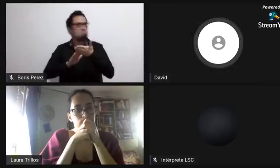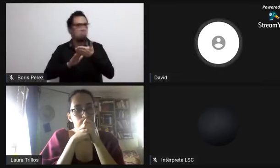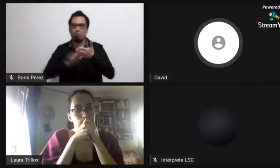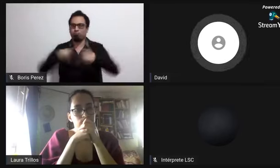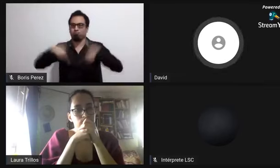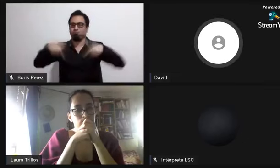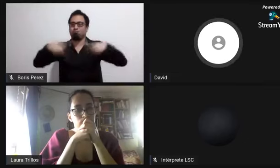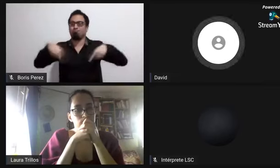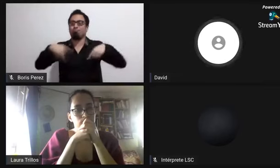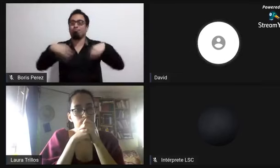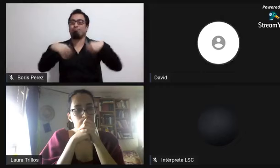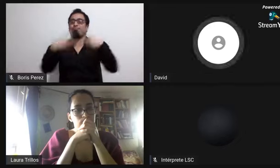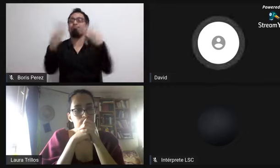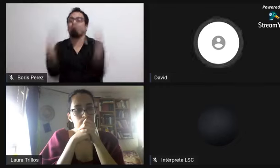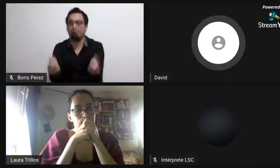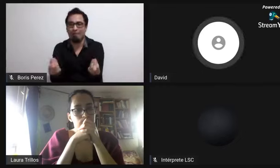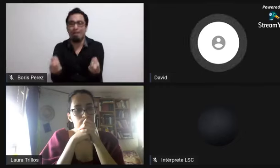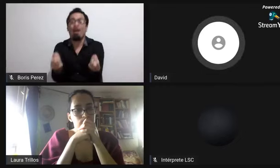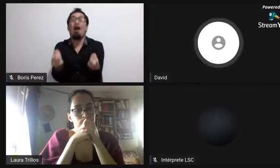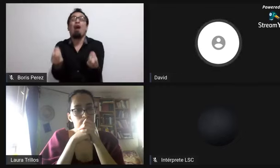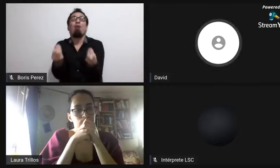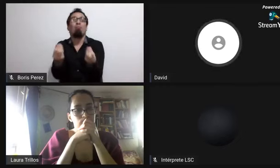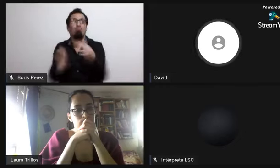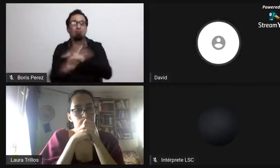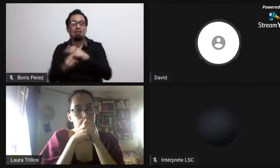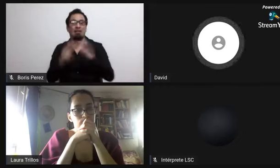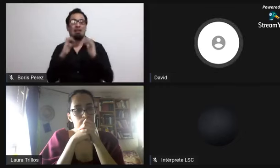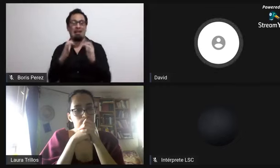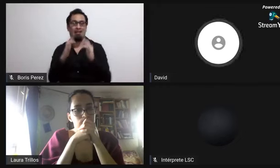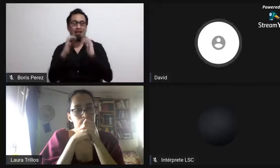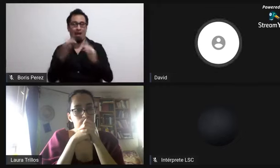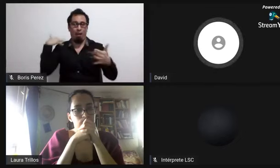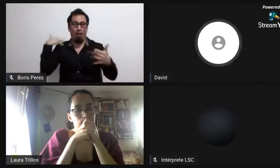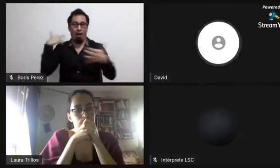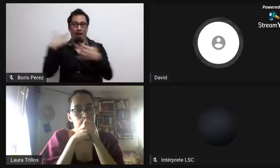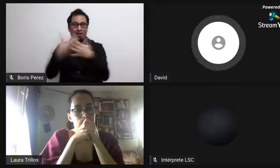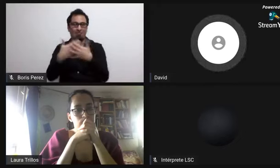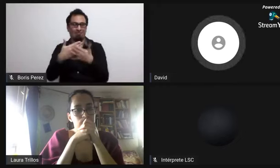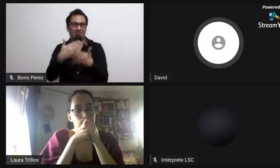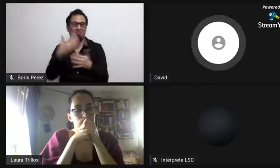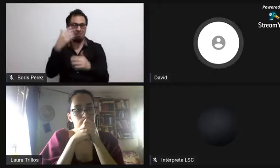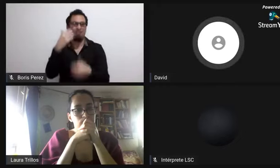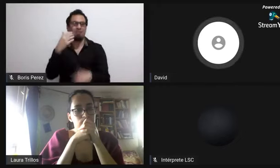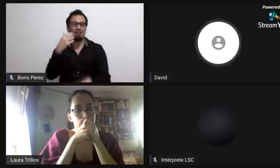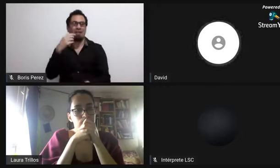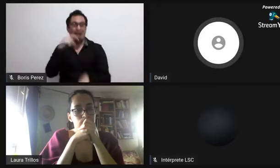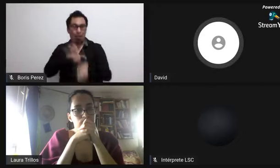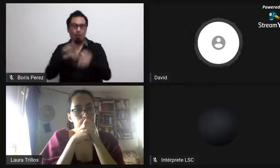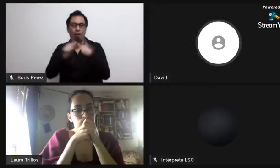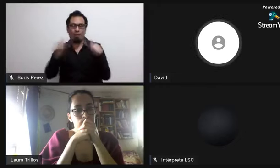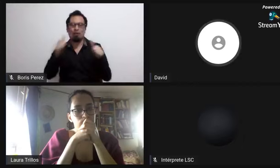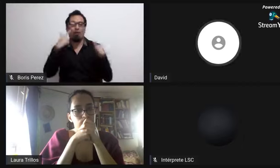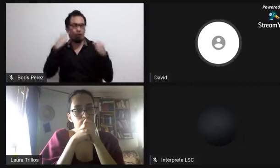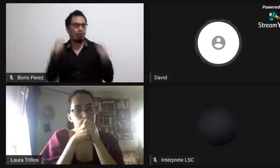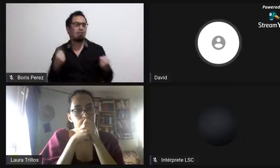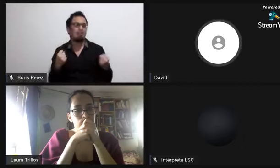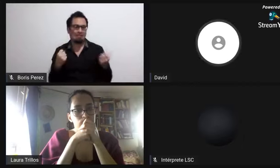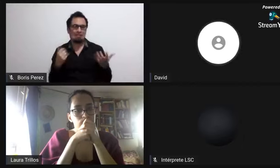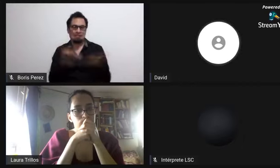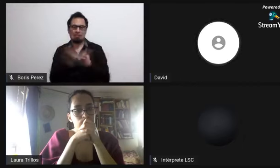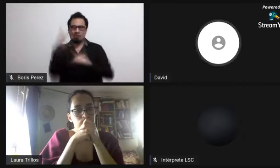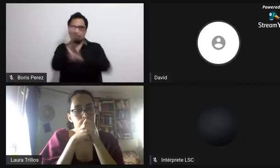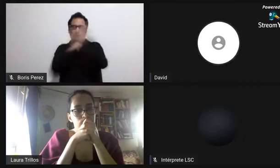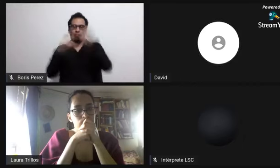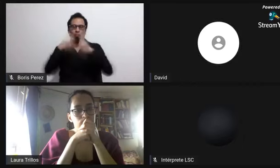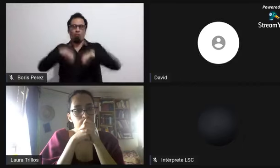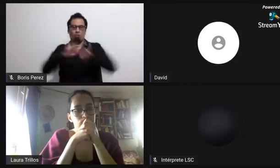se vienen dando después esa división de movimientos políticos y esos otros conflictos derivados